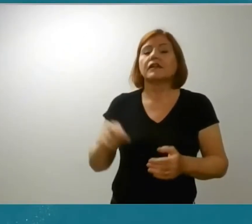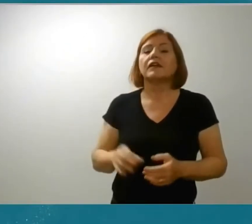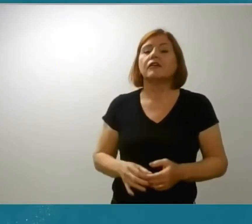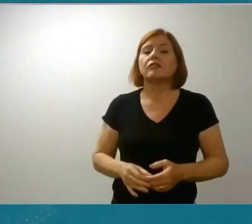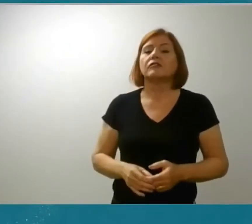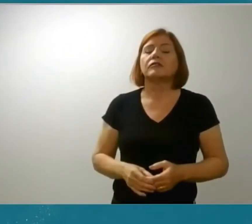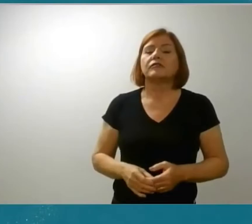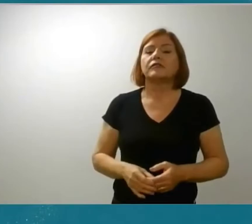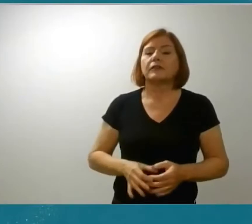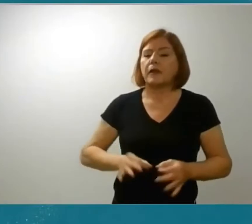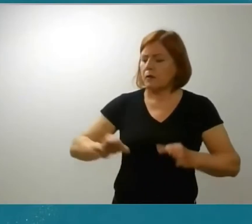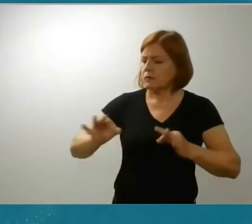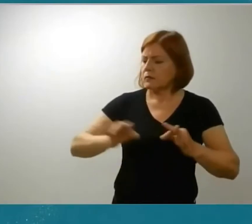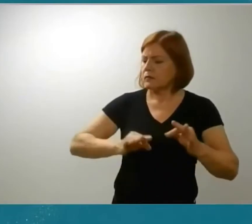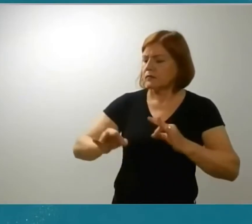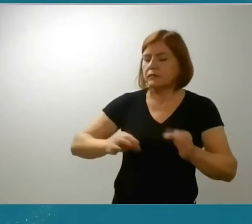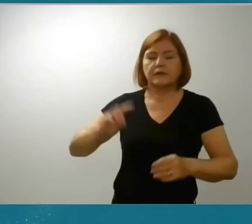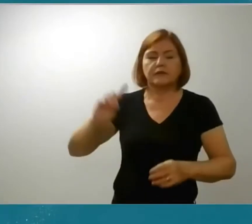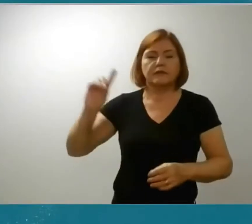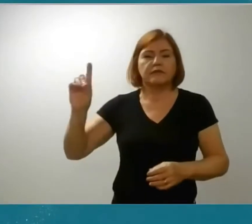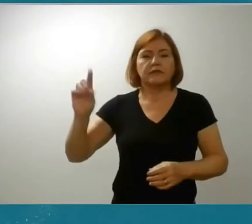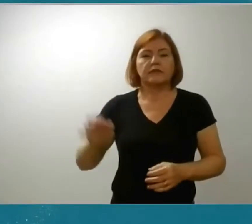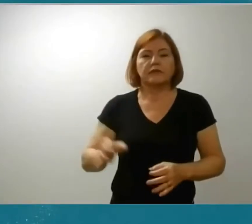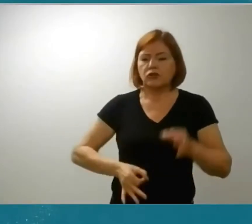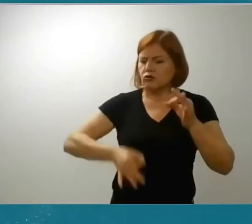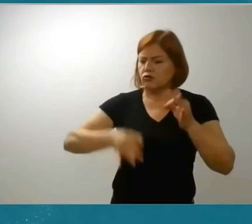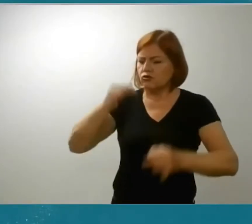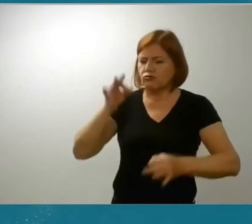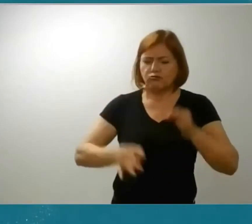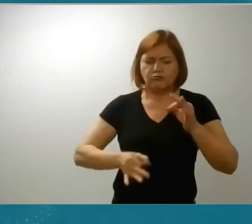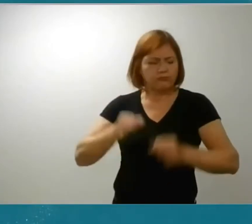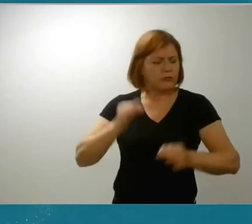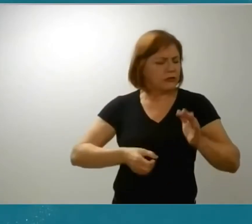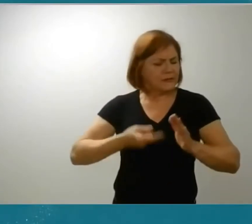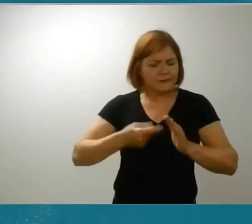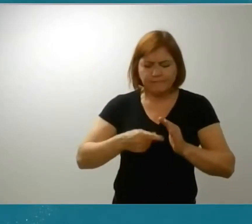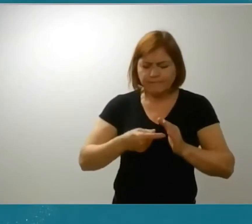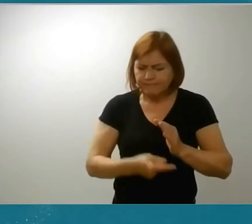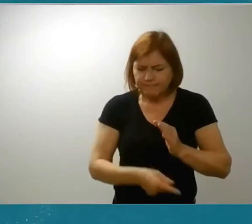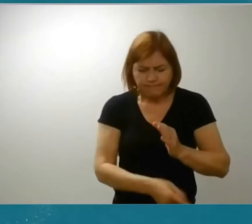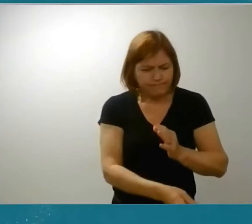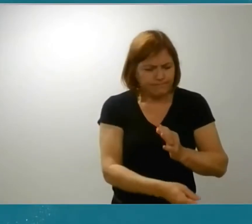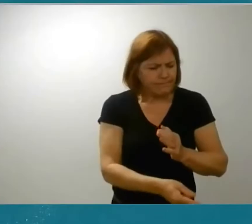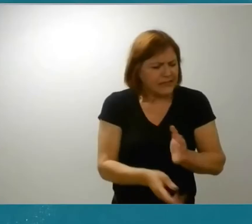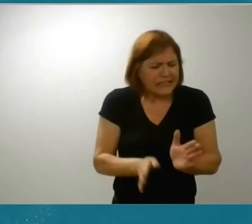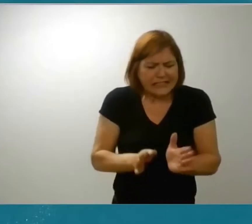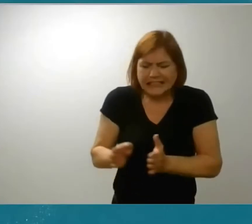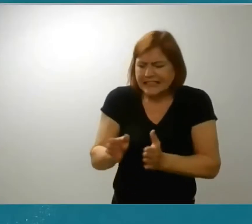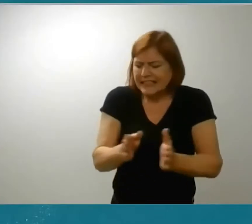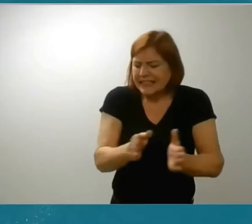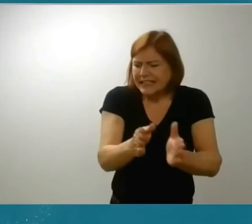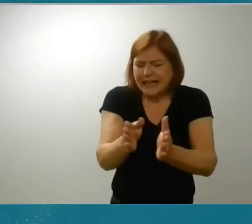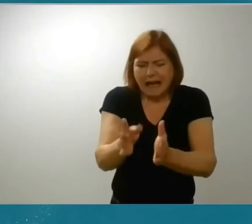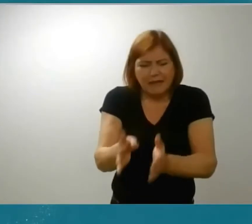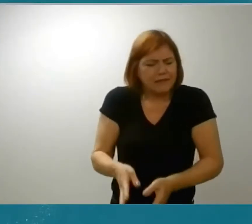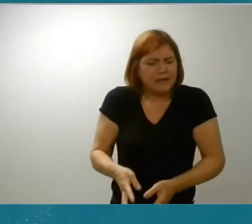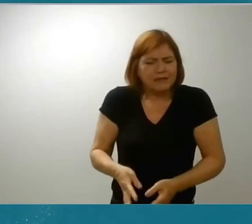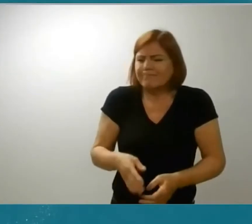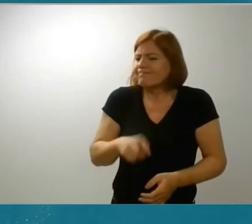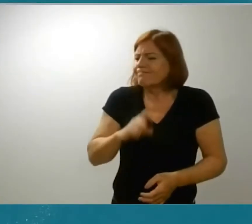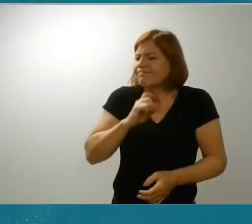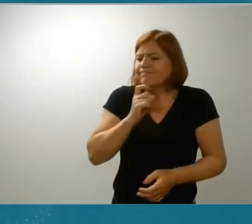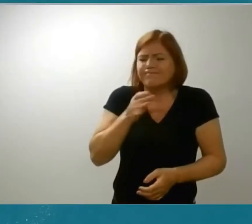deu, quando nós cremos nele, nós ganhamos a vida eterna. Então não é qualquer filho que Deus